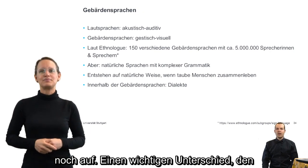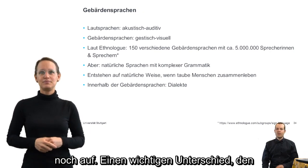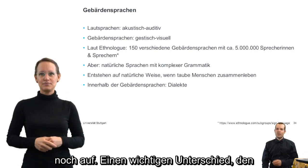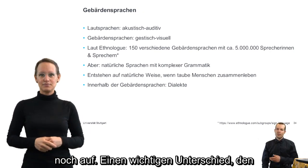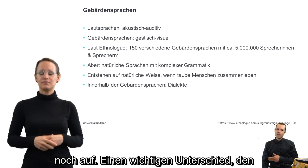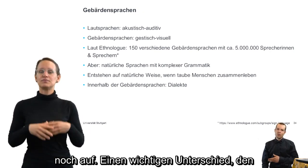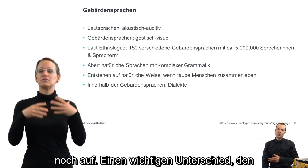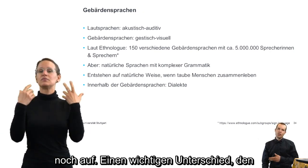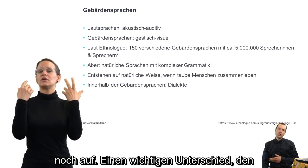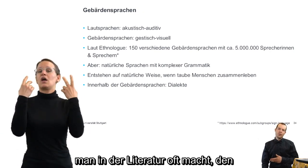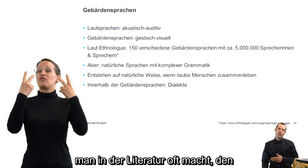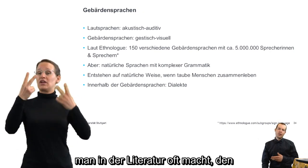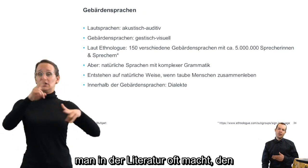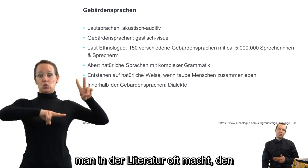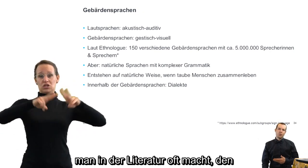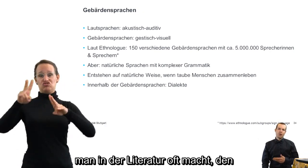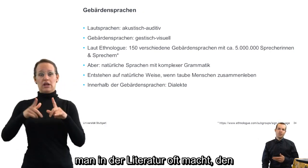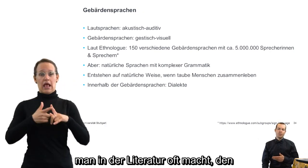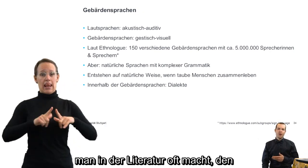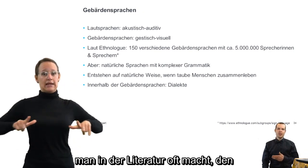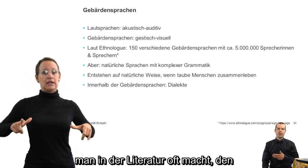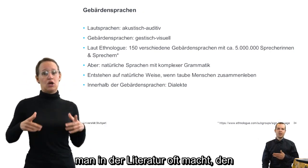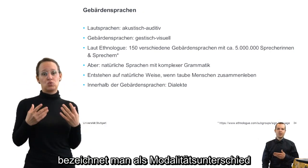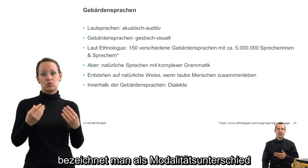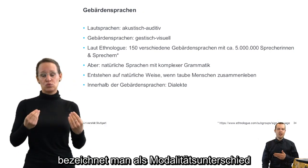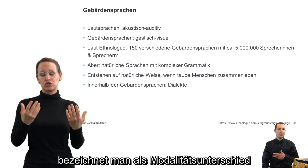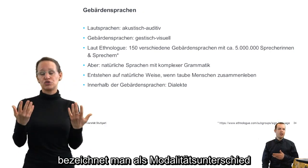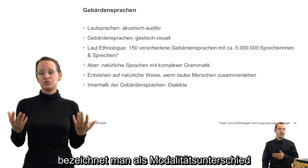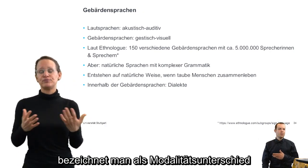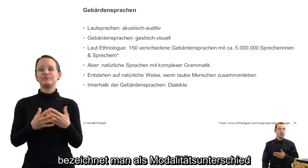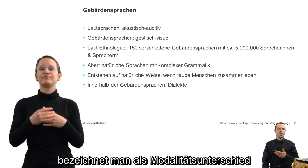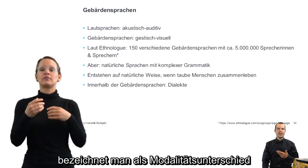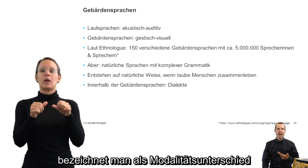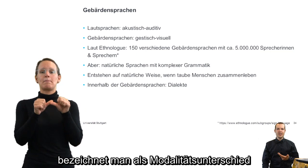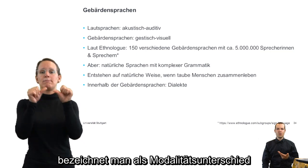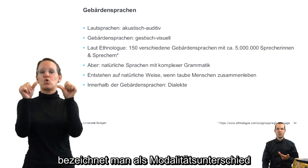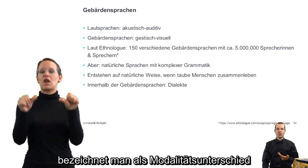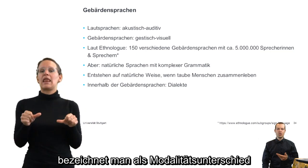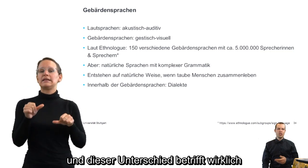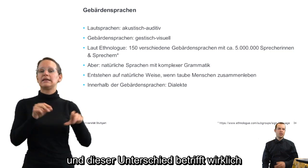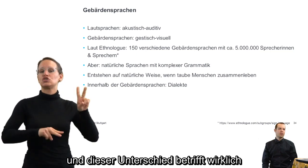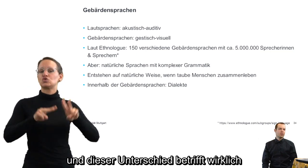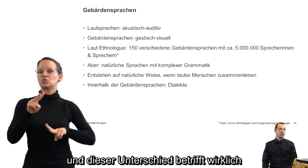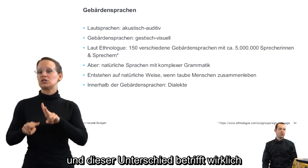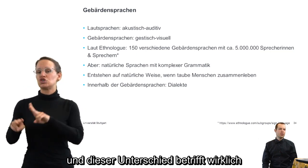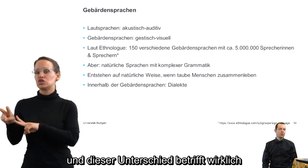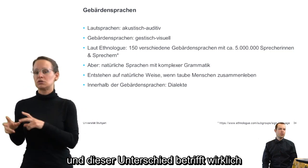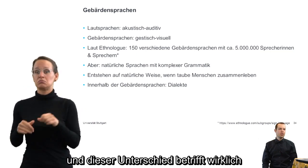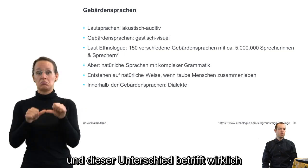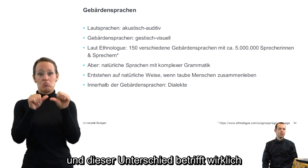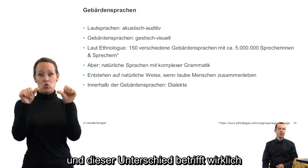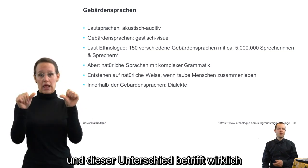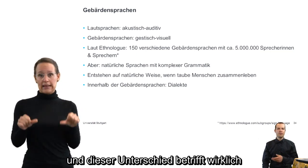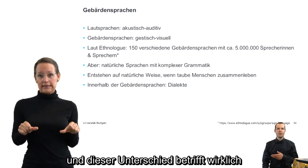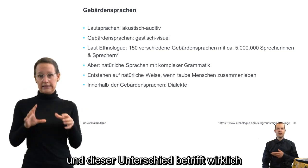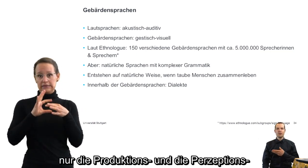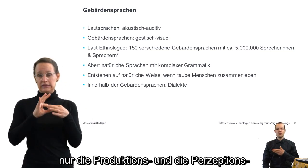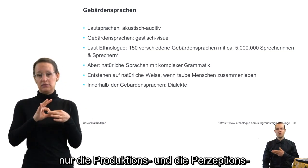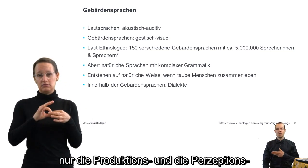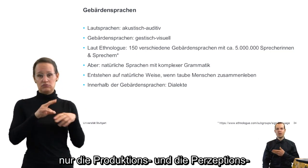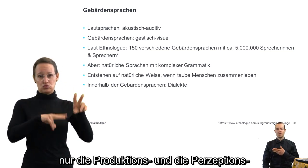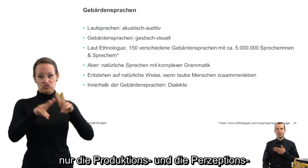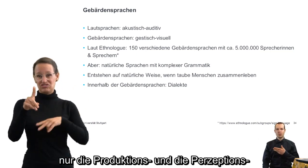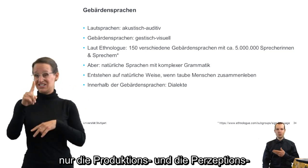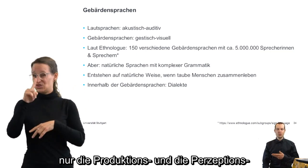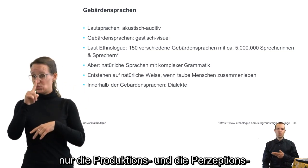Einen wichtigen Unterschied, den man in der Literatur oft macht, den bezeichnet man als Modalitätsunterschied. Und dieser Unterschied betrifft wirklich